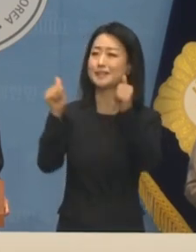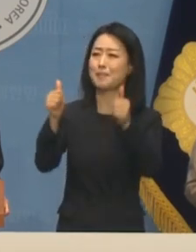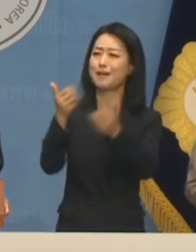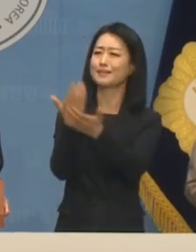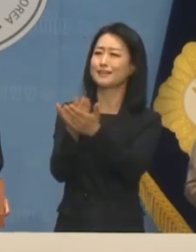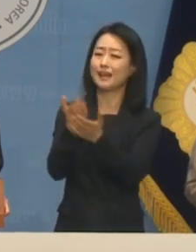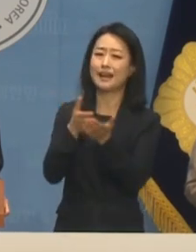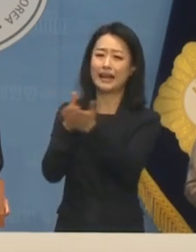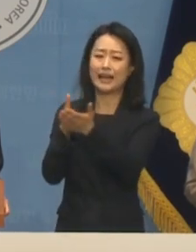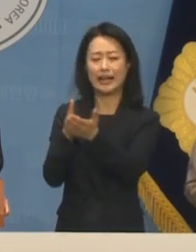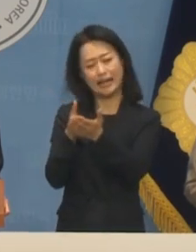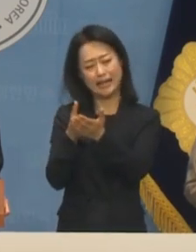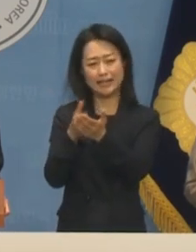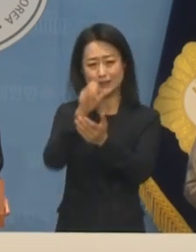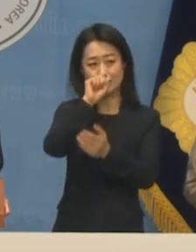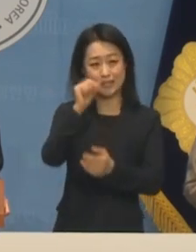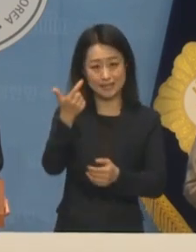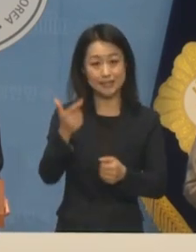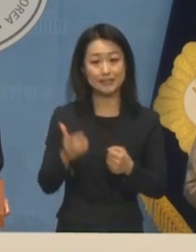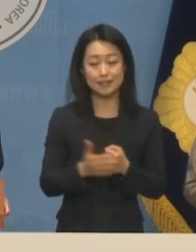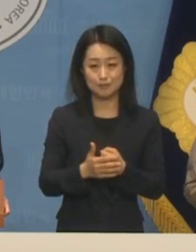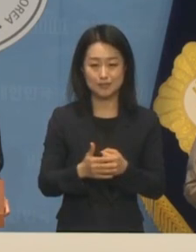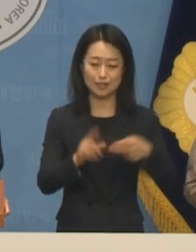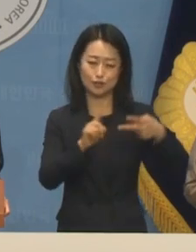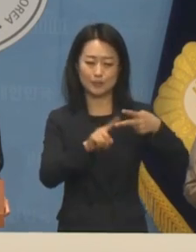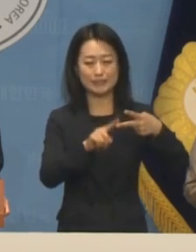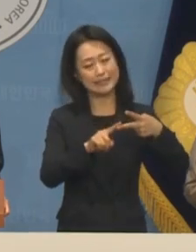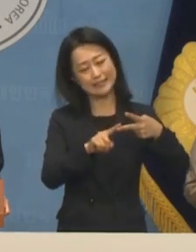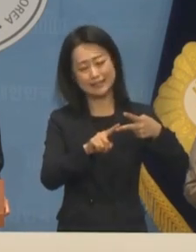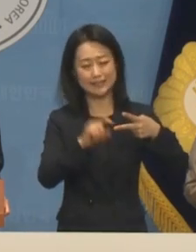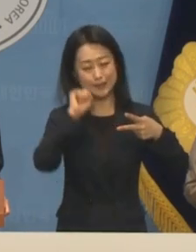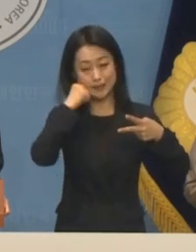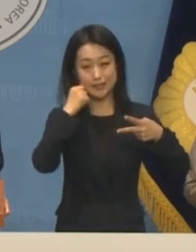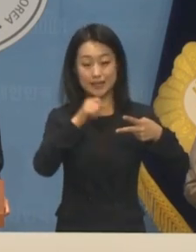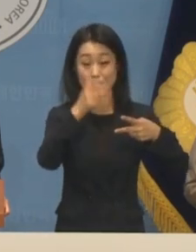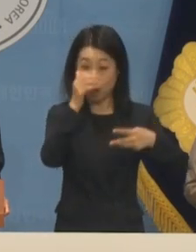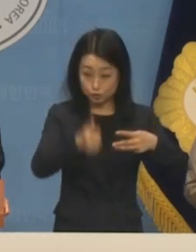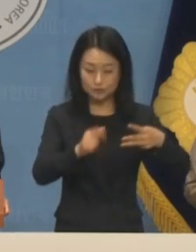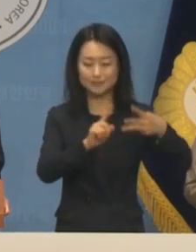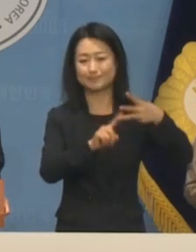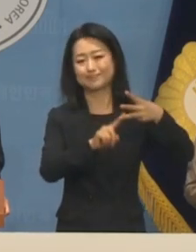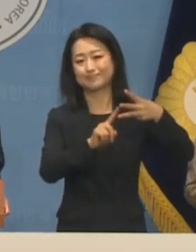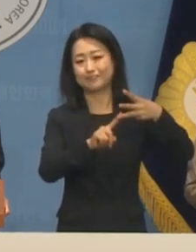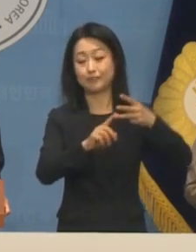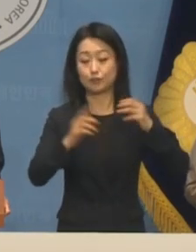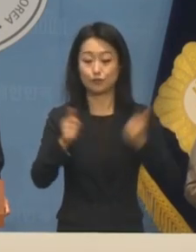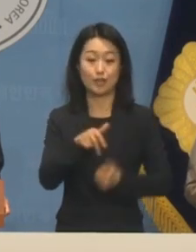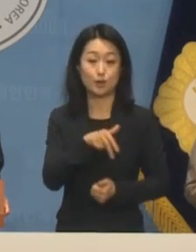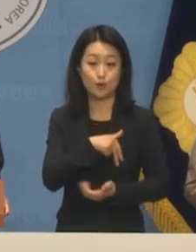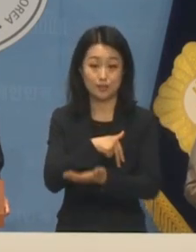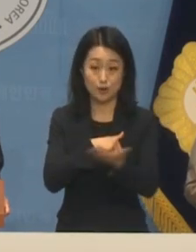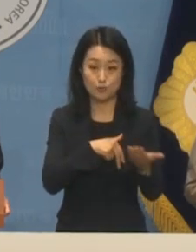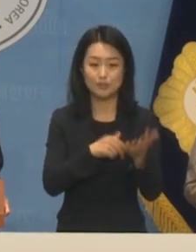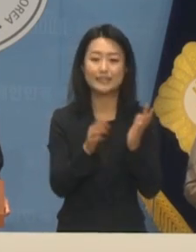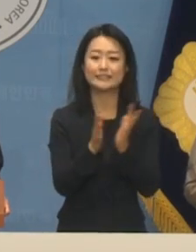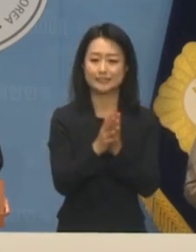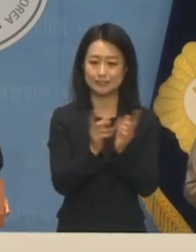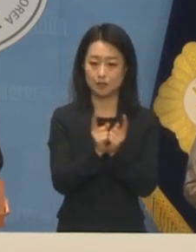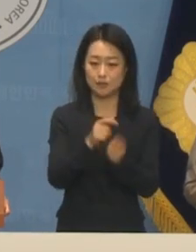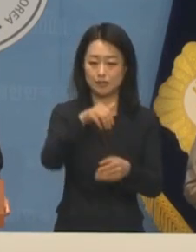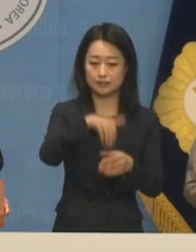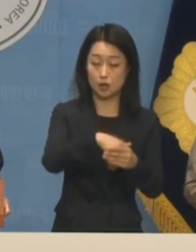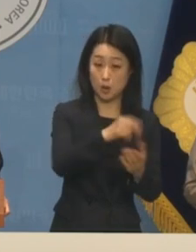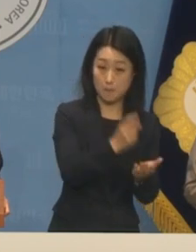하는 것도 그것도 별로 바람직하지 않기 때문에 이 방법도 아닌 것 같습니다. 그래서 결국에는 국회의원들이 직접